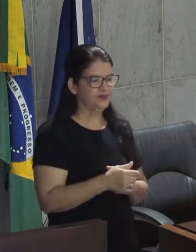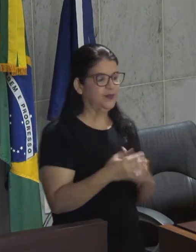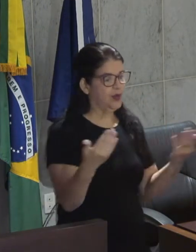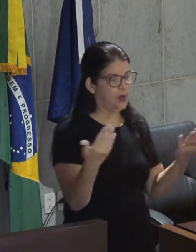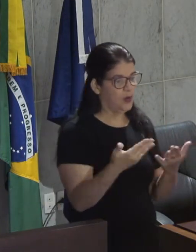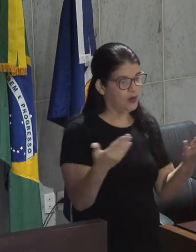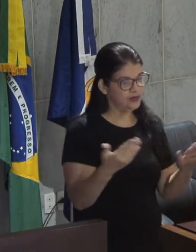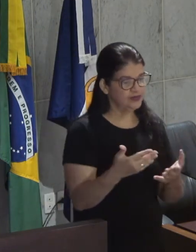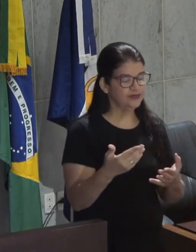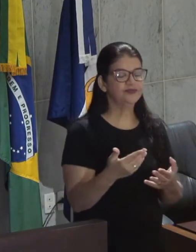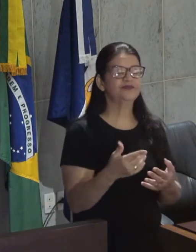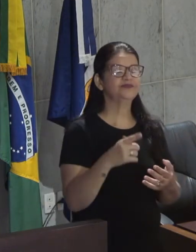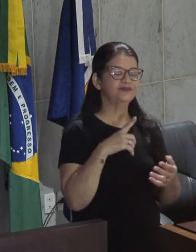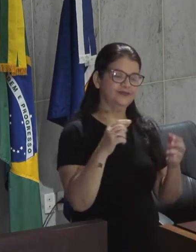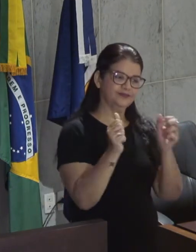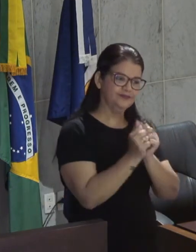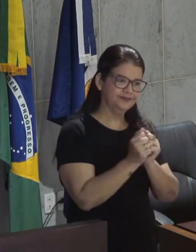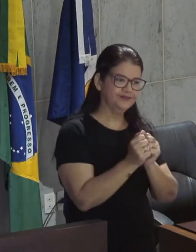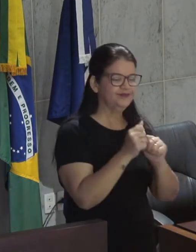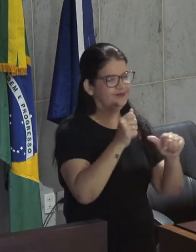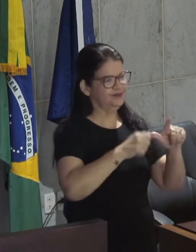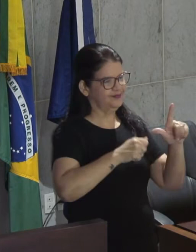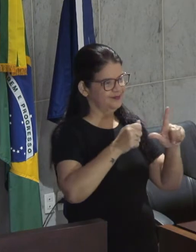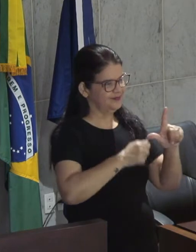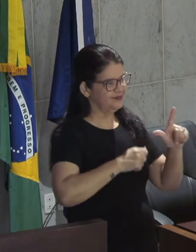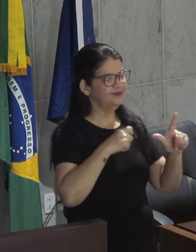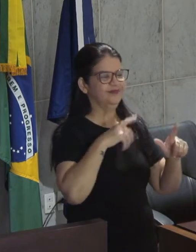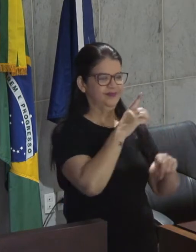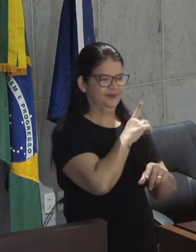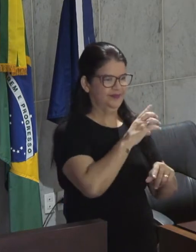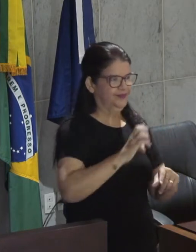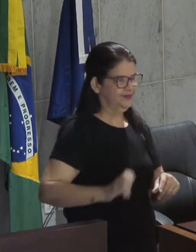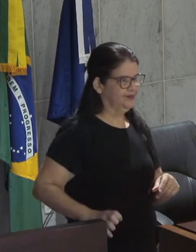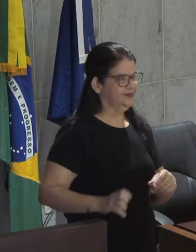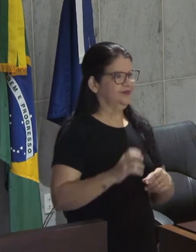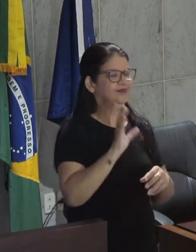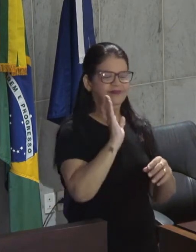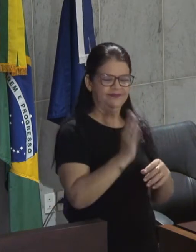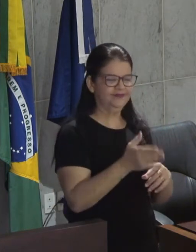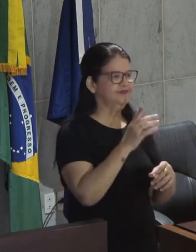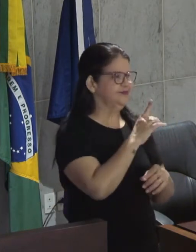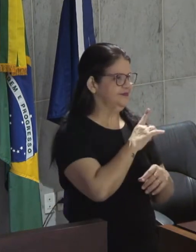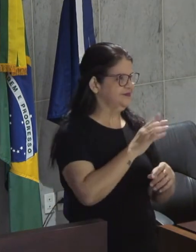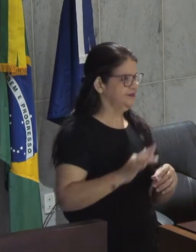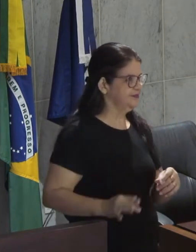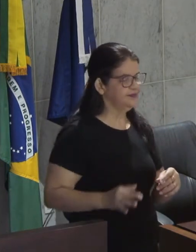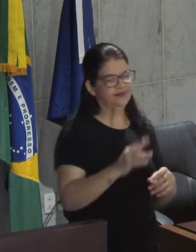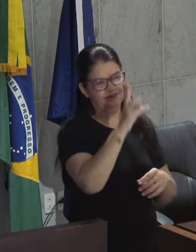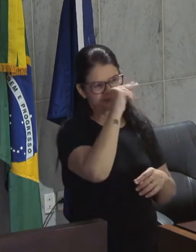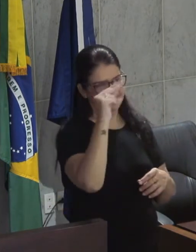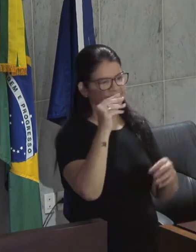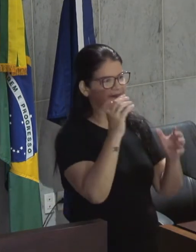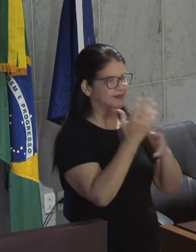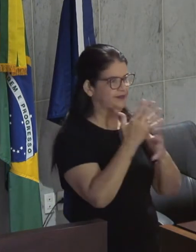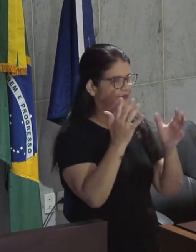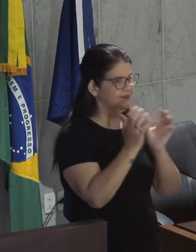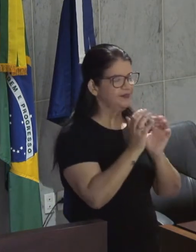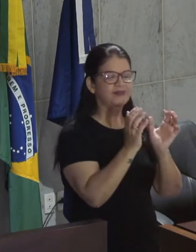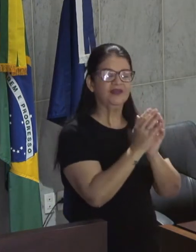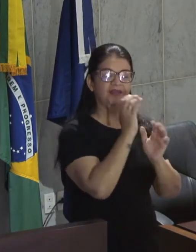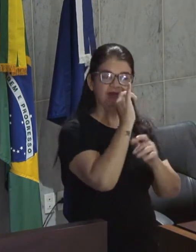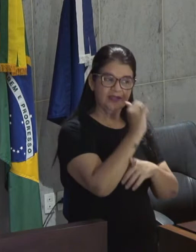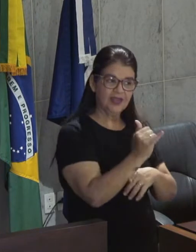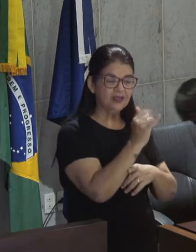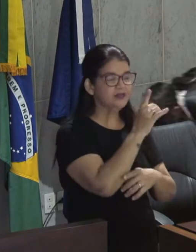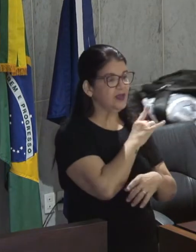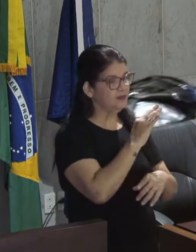hoje estar com ele aqui na Assembleia Legislativa como deputado estadual, já foi deputado federal, prefeito do Recife, diga de passagem, o